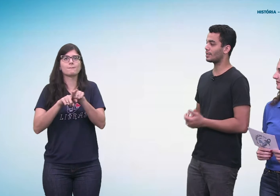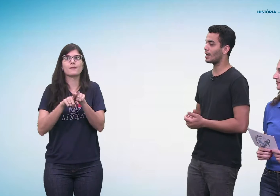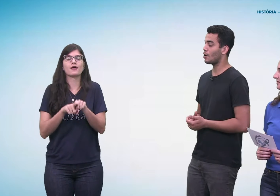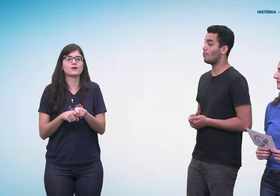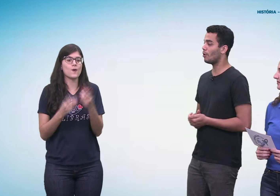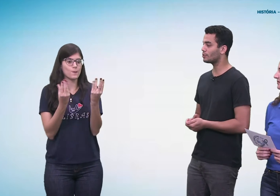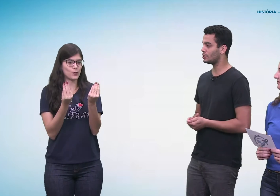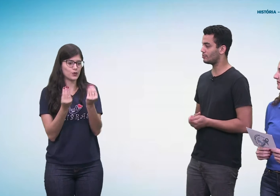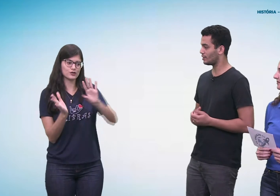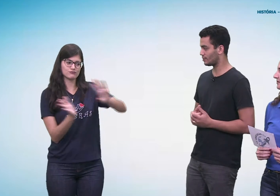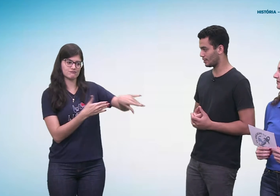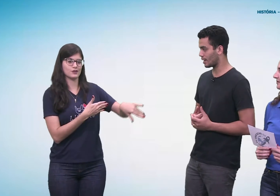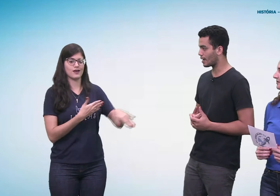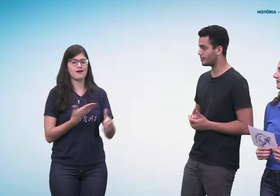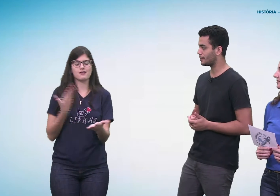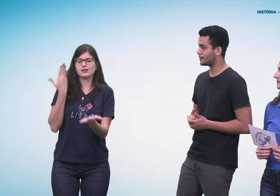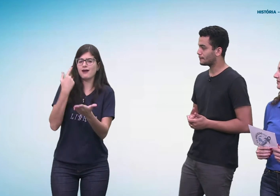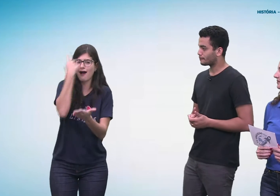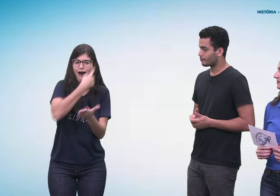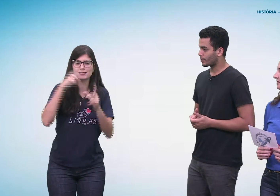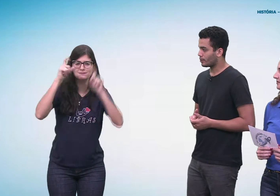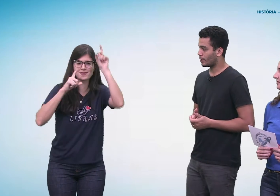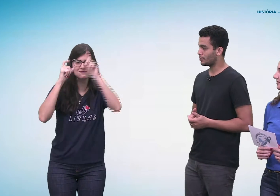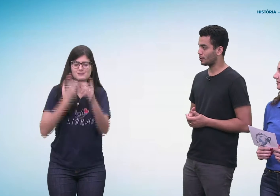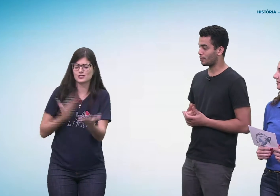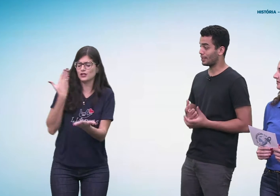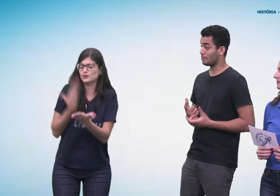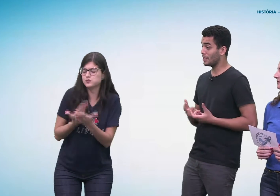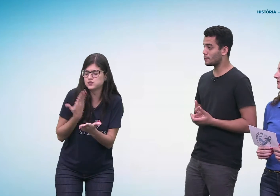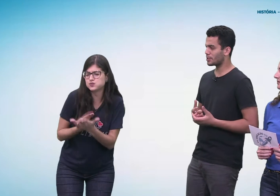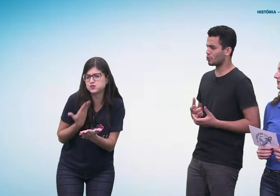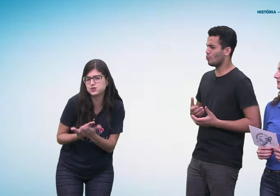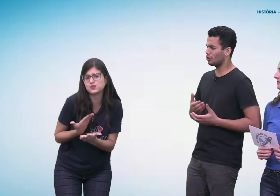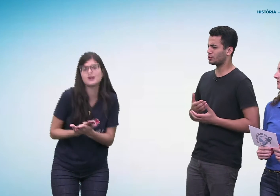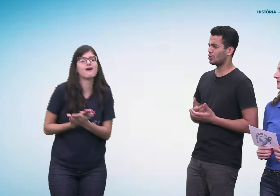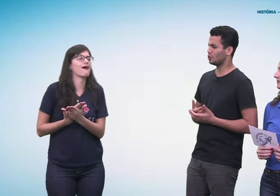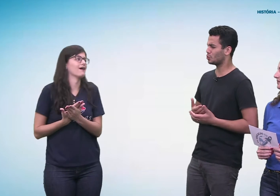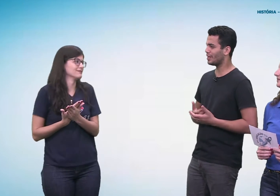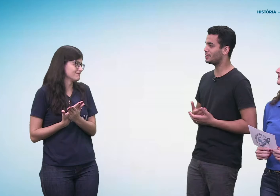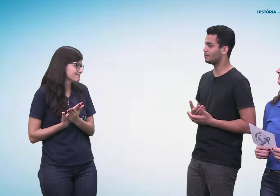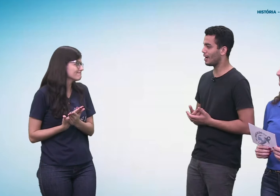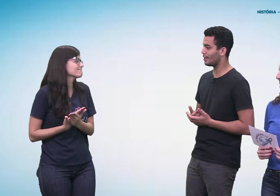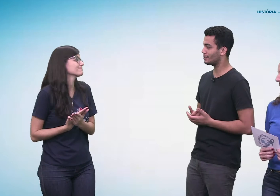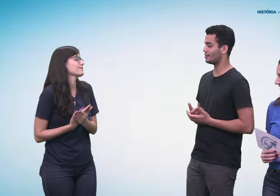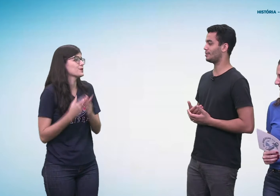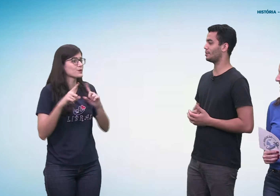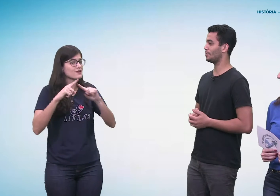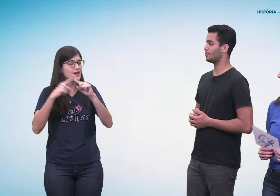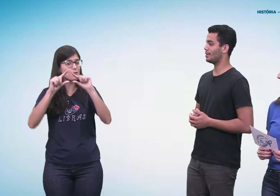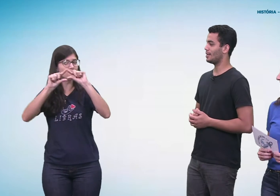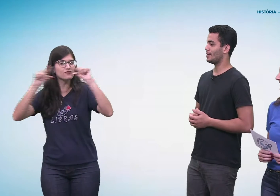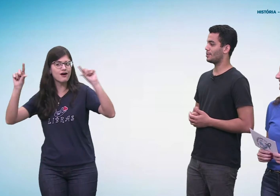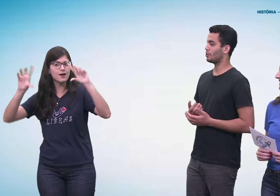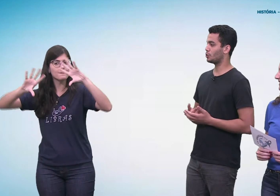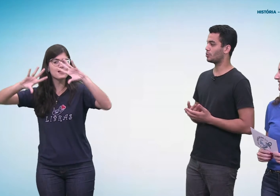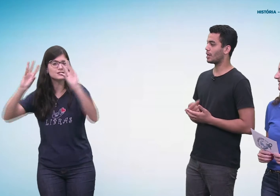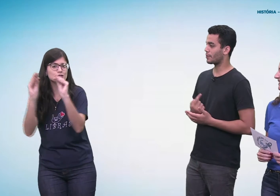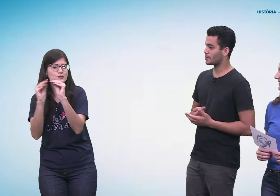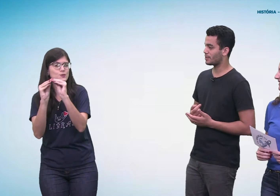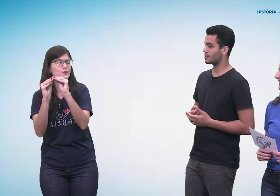mostrar o modo de intensidade. Olha só, pela minha expressão eu mostro, estudar demais, entendeu? Sinal de estudar com a expressão